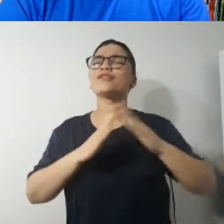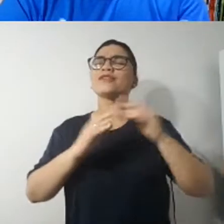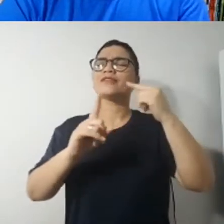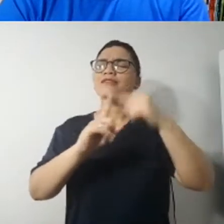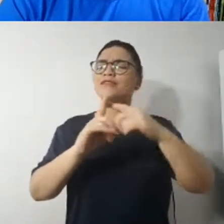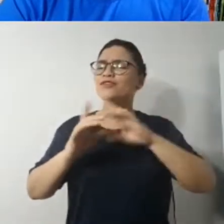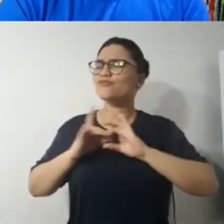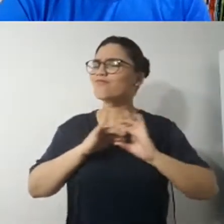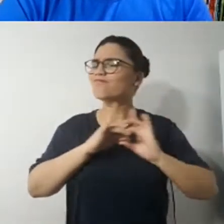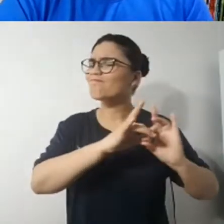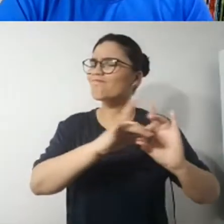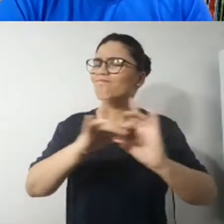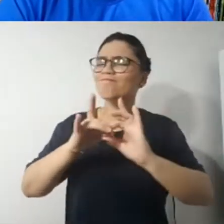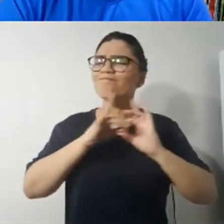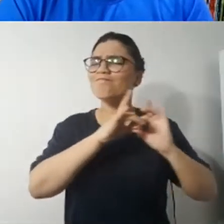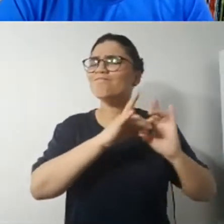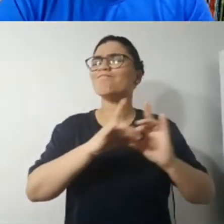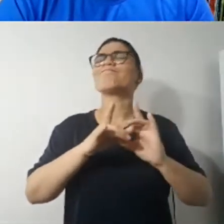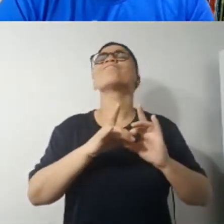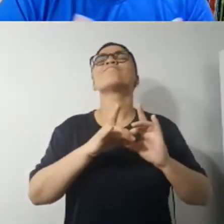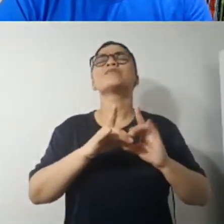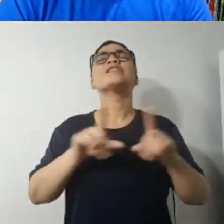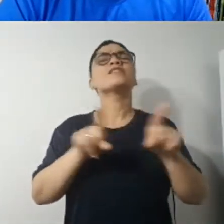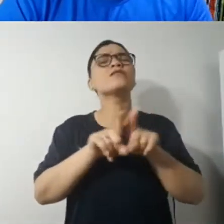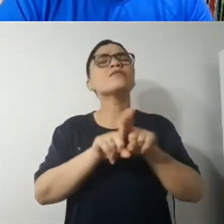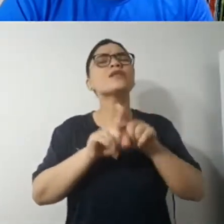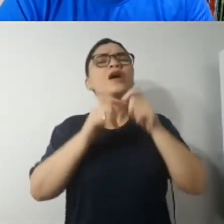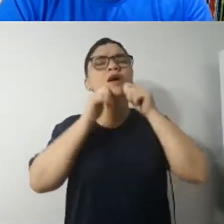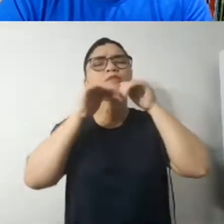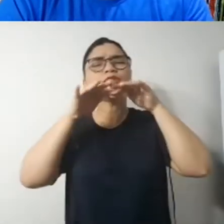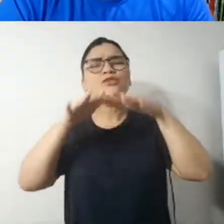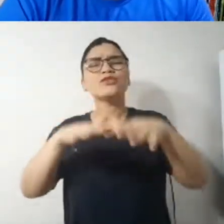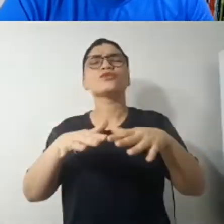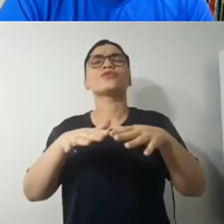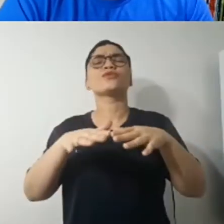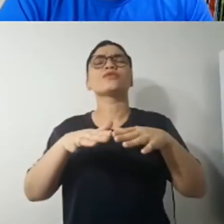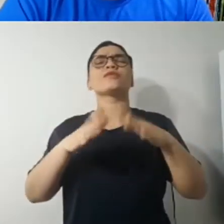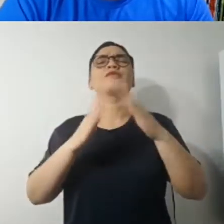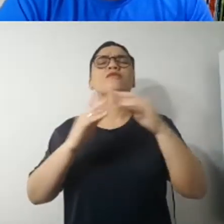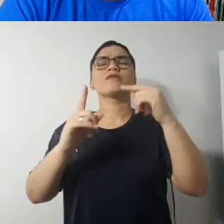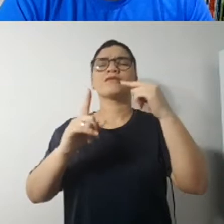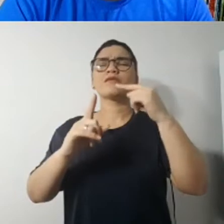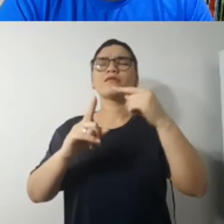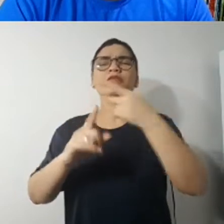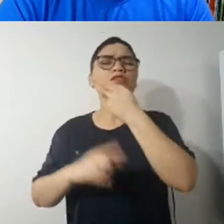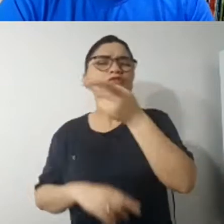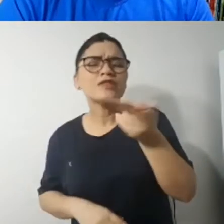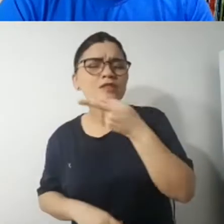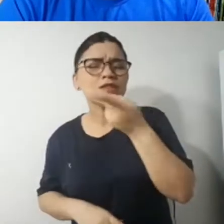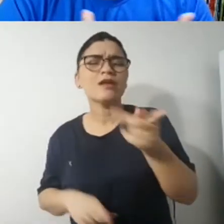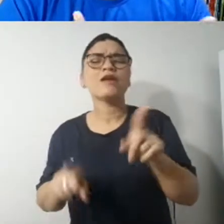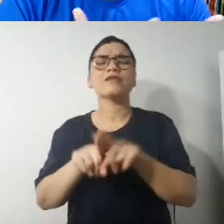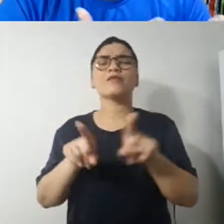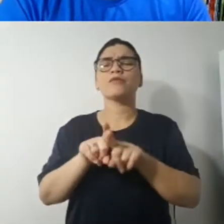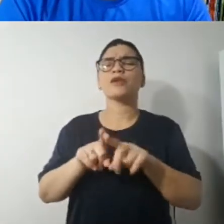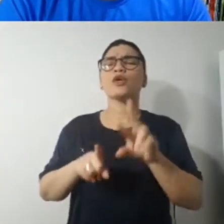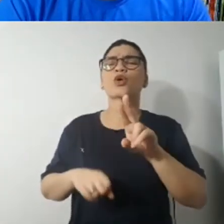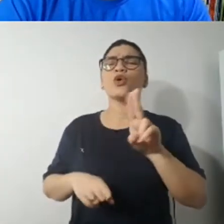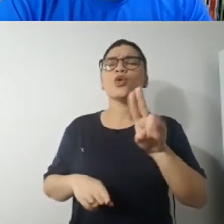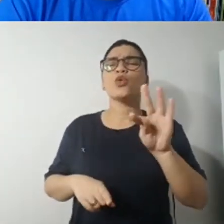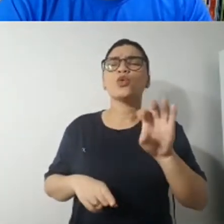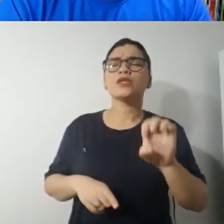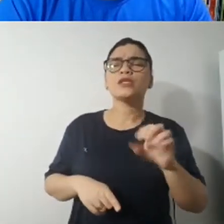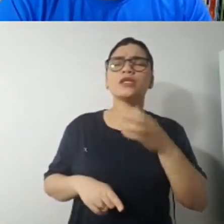nos visitando, Senhor Deus. Pelo tio de Ruth, por essa irmã que pediu por sua família, Senhor. Por nossa irmã Maria, que também